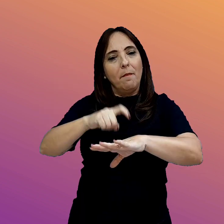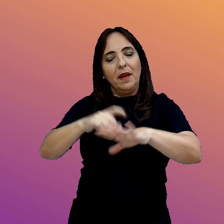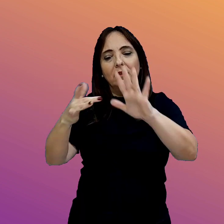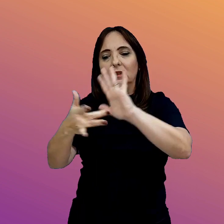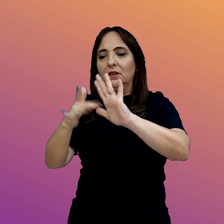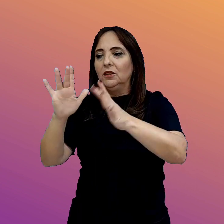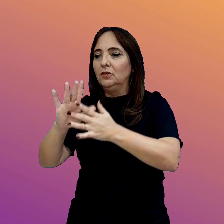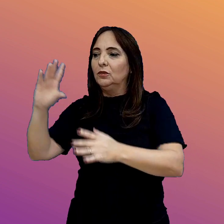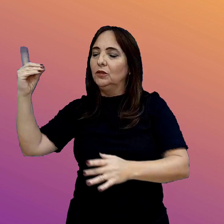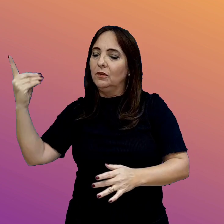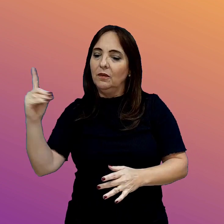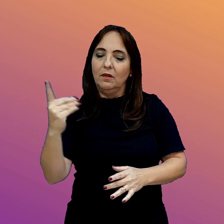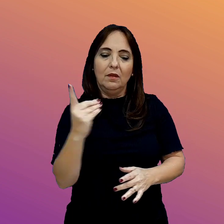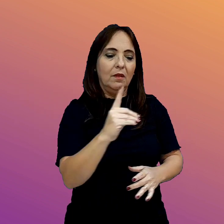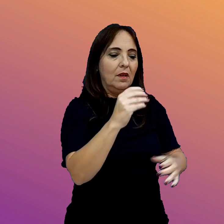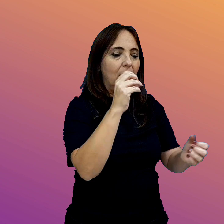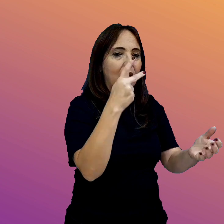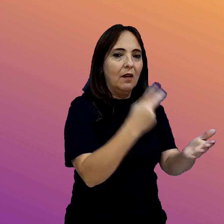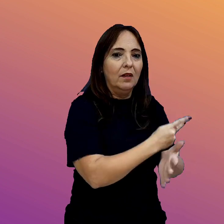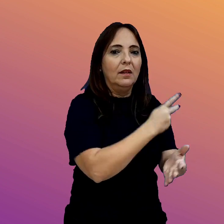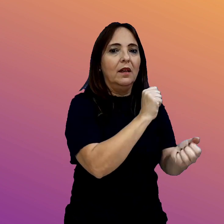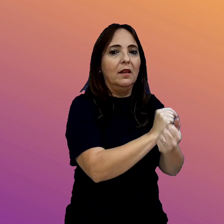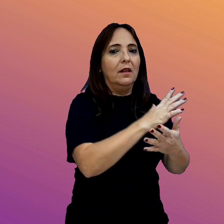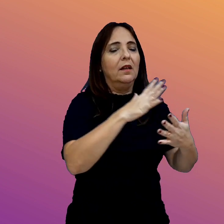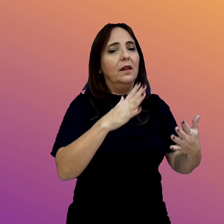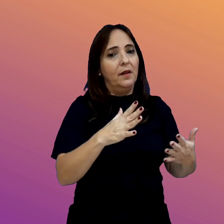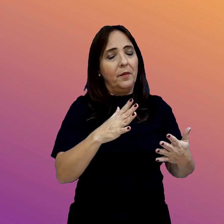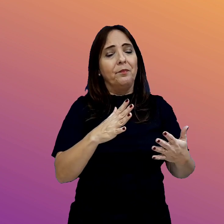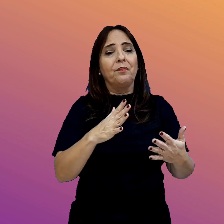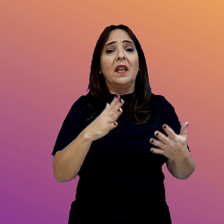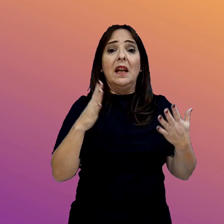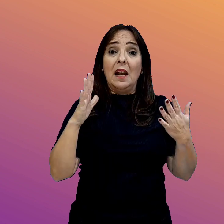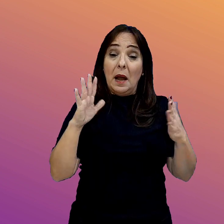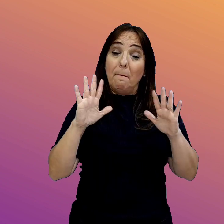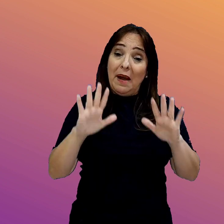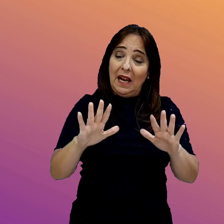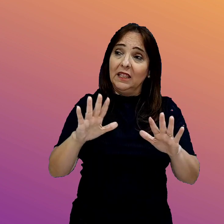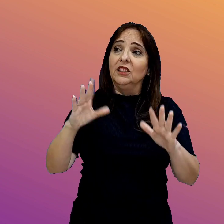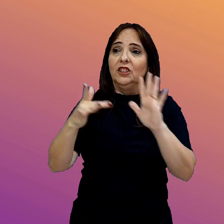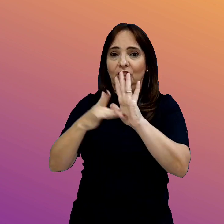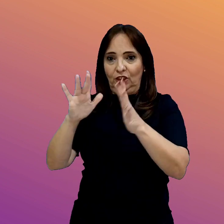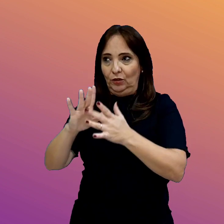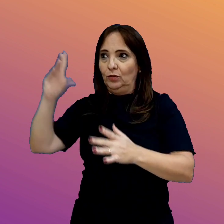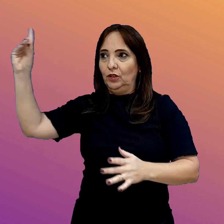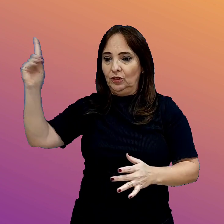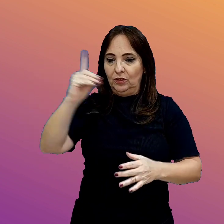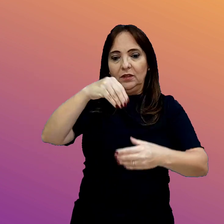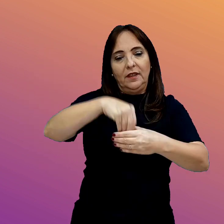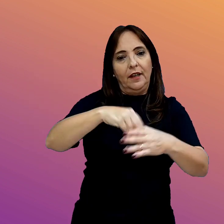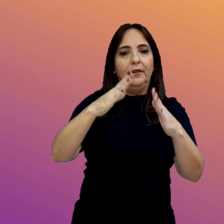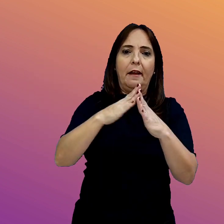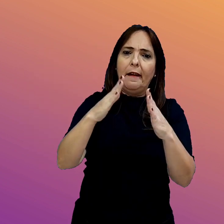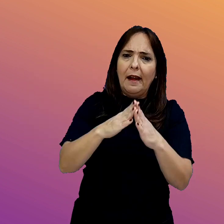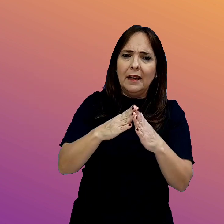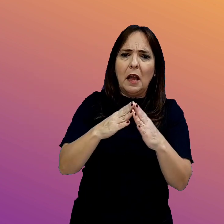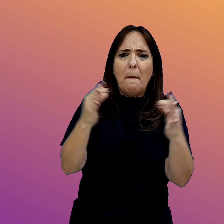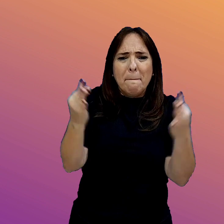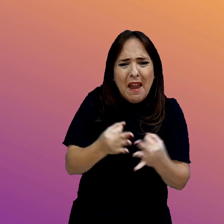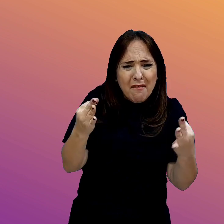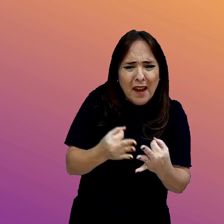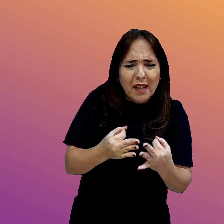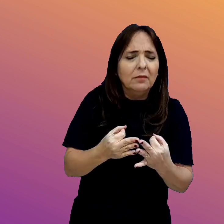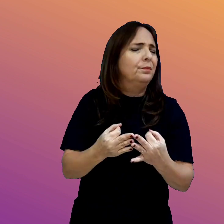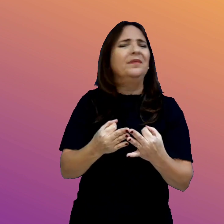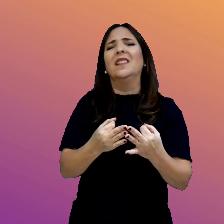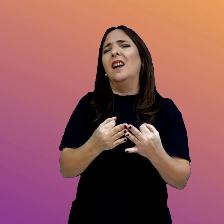que mesmo Jesus estando no lar, o lar vai ser perfeito. Ah, não. Um lar Verdade. imune aos problemas. Não, os problemas vêm e vão. Mas com Cristo